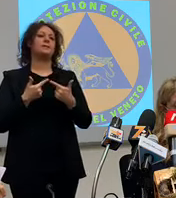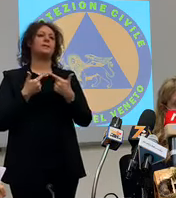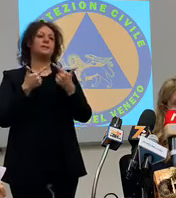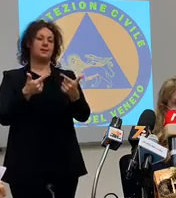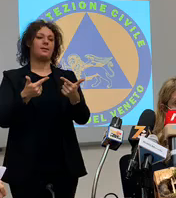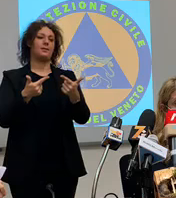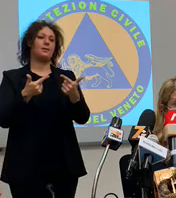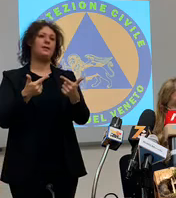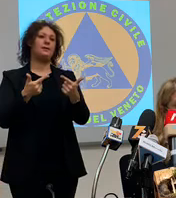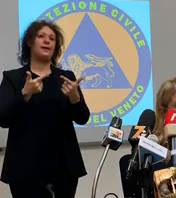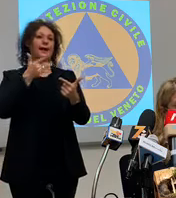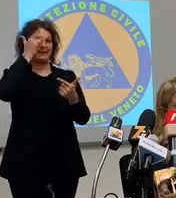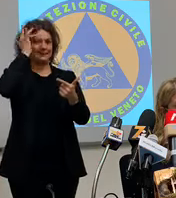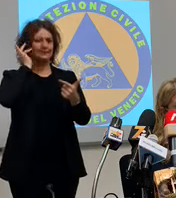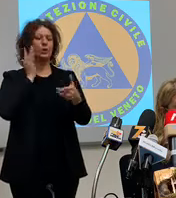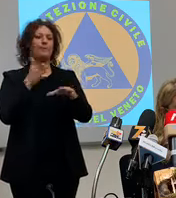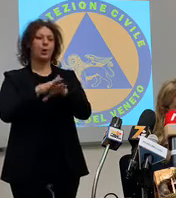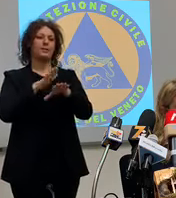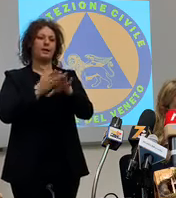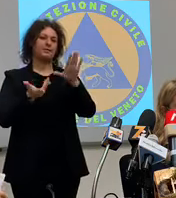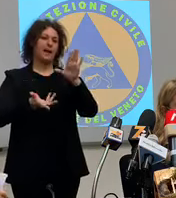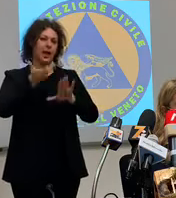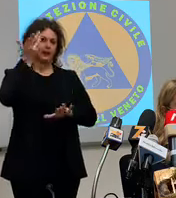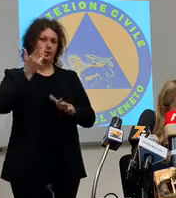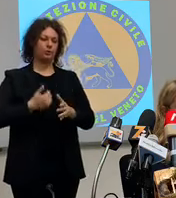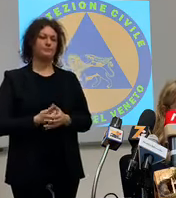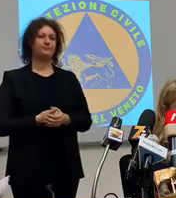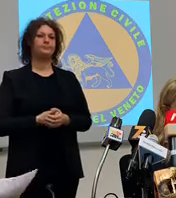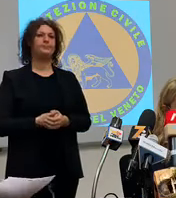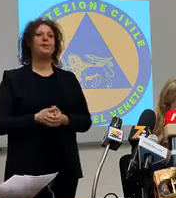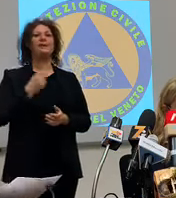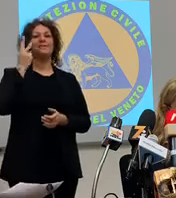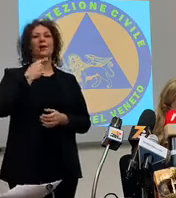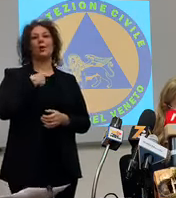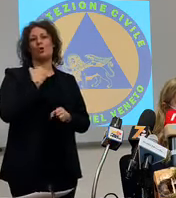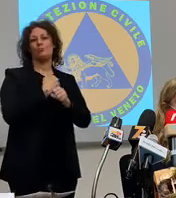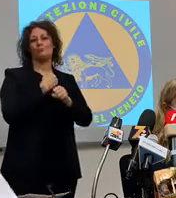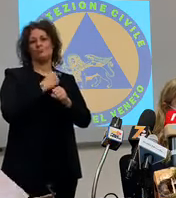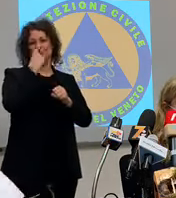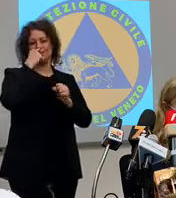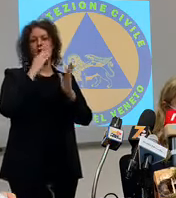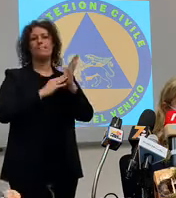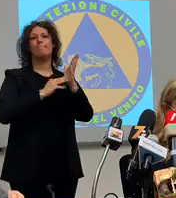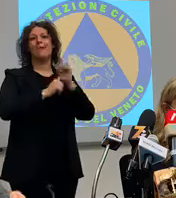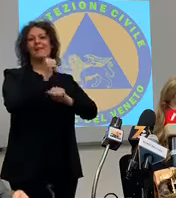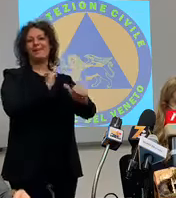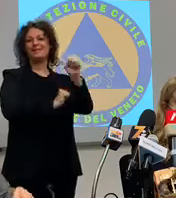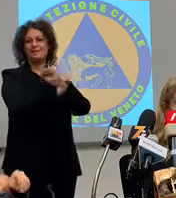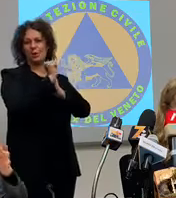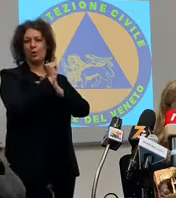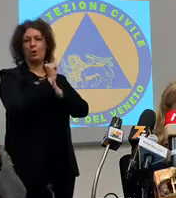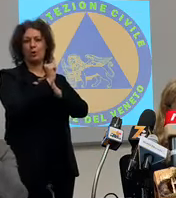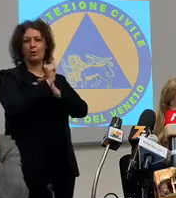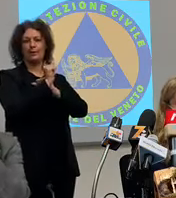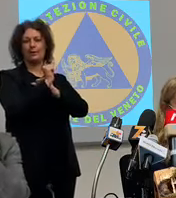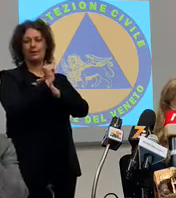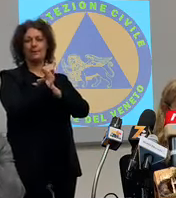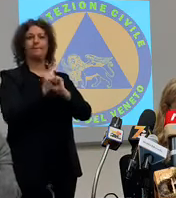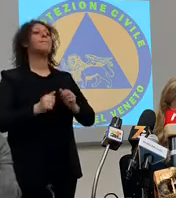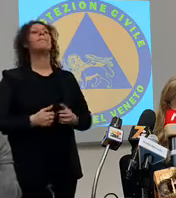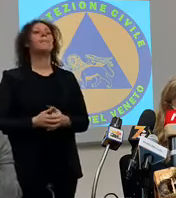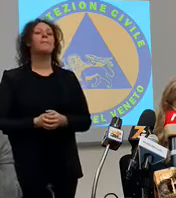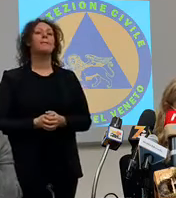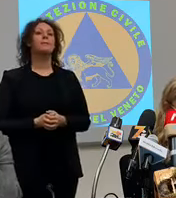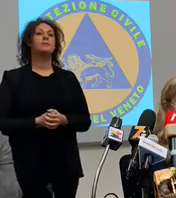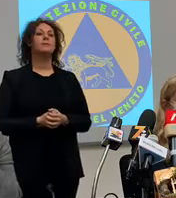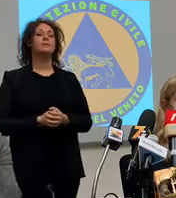poi all'aumento della mortalità E poiché mi occupo di prevenzione Io dico che tutte quelle cose che devono essere fatto